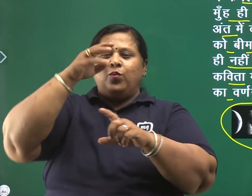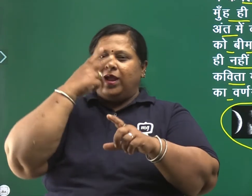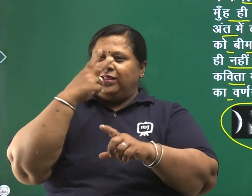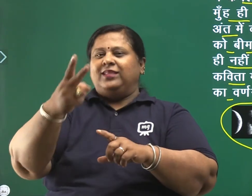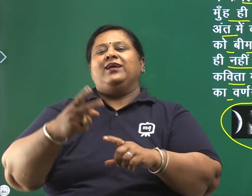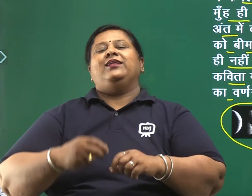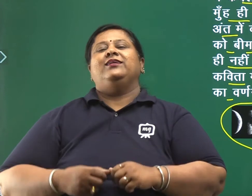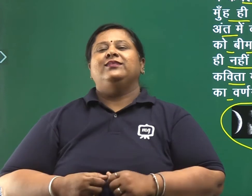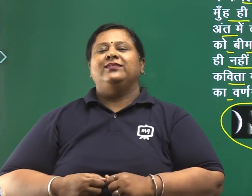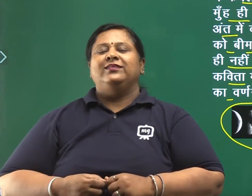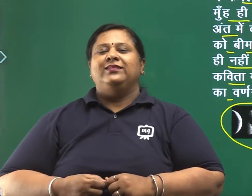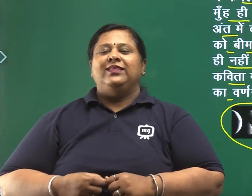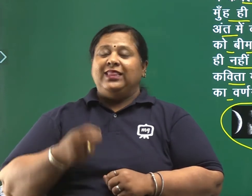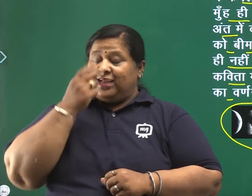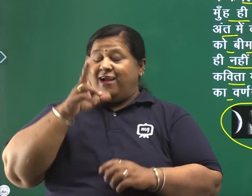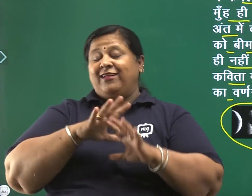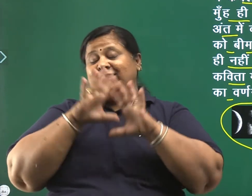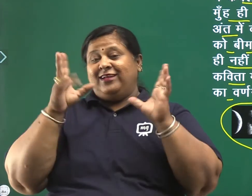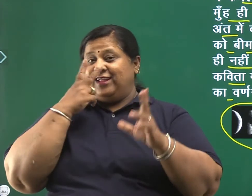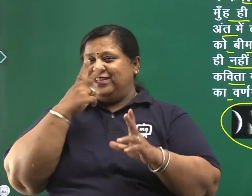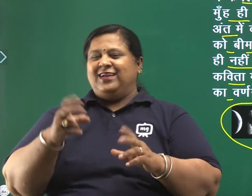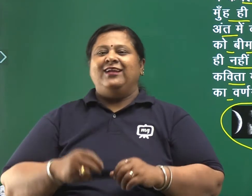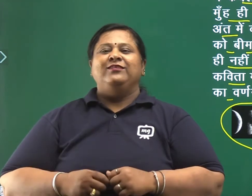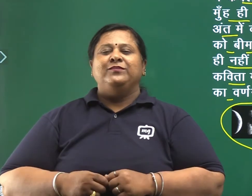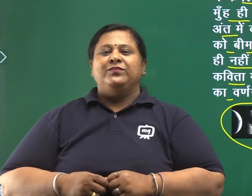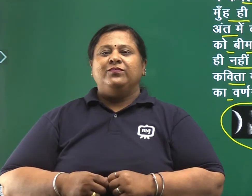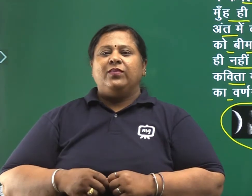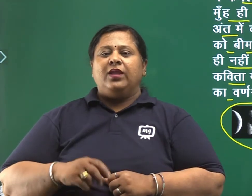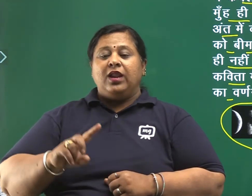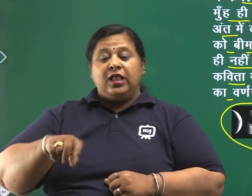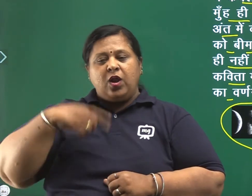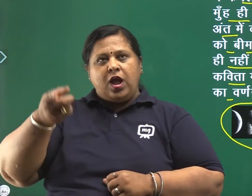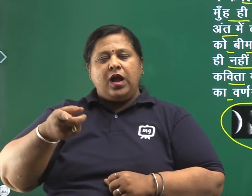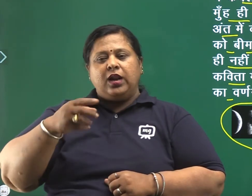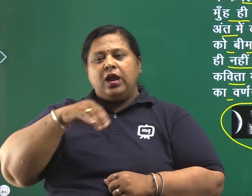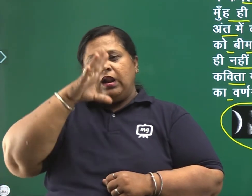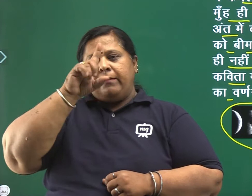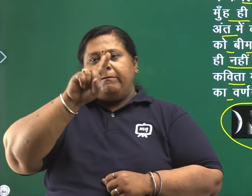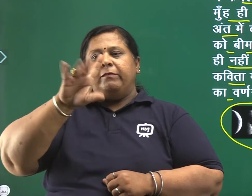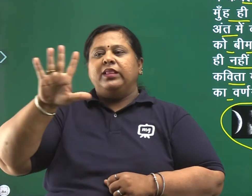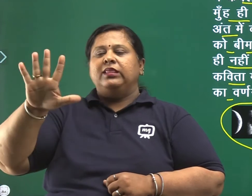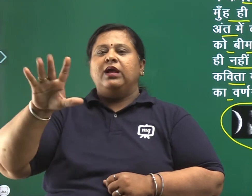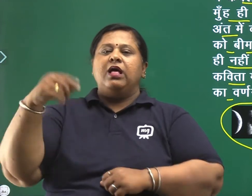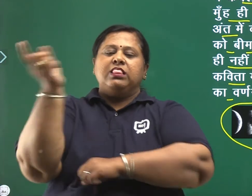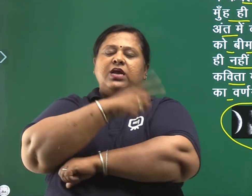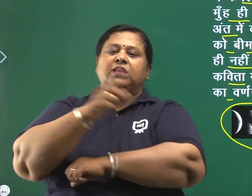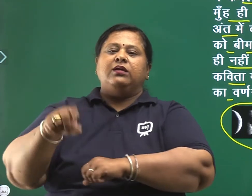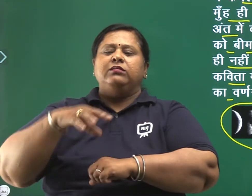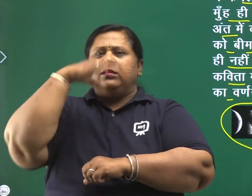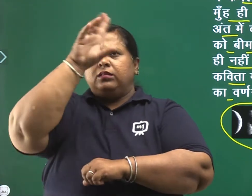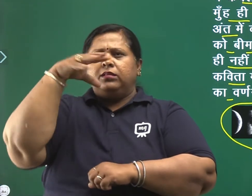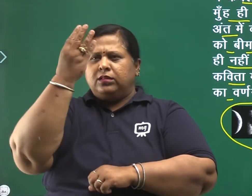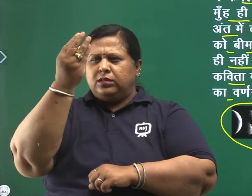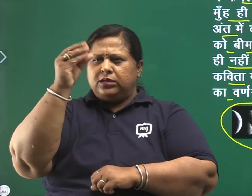पूरे आकार में खिल जाएगा, और फिर उसके अगले 15 दिन तक चांद